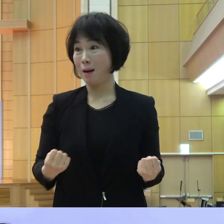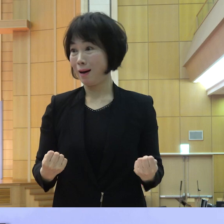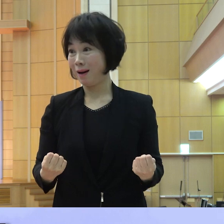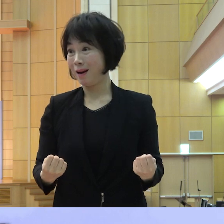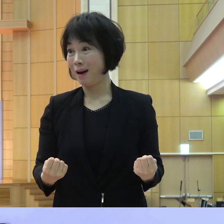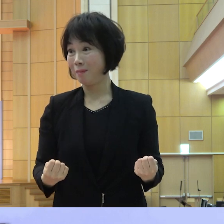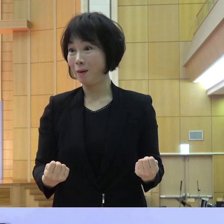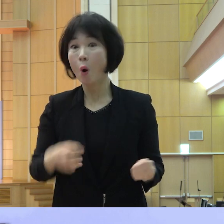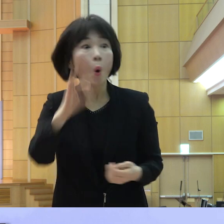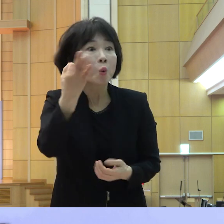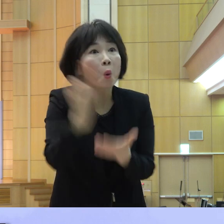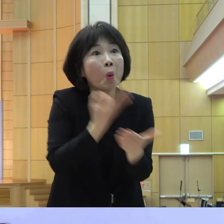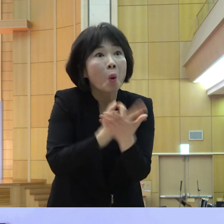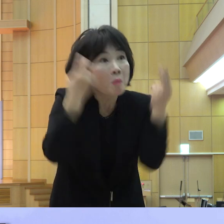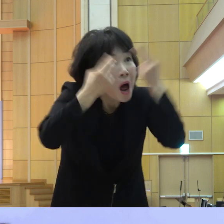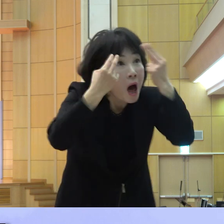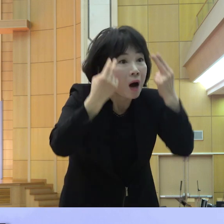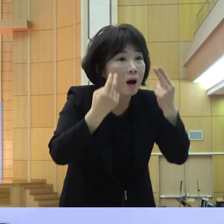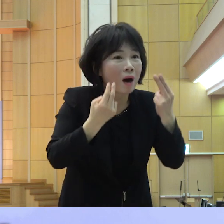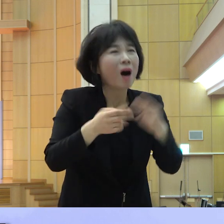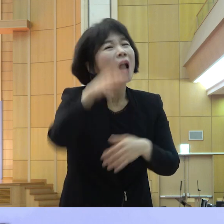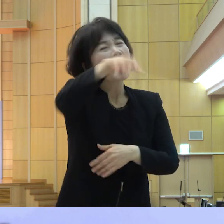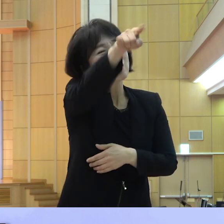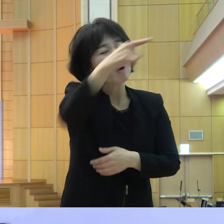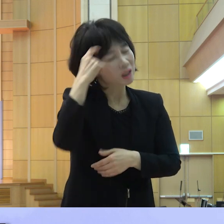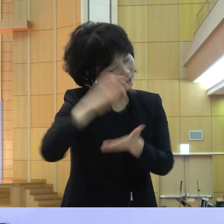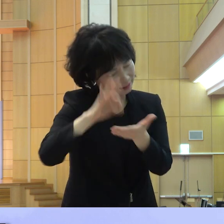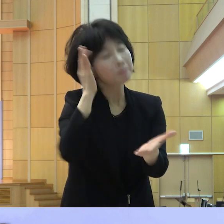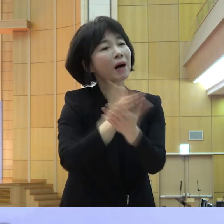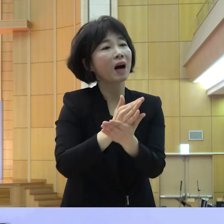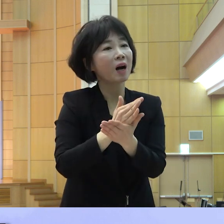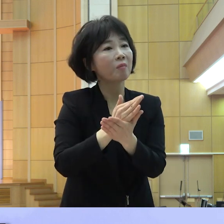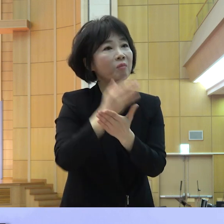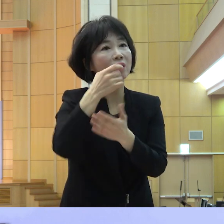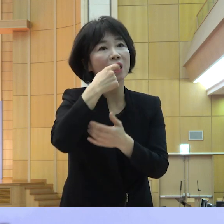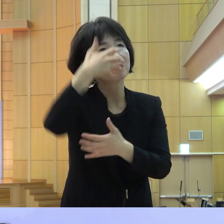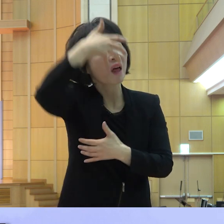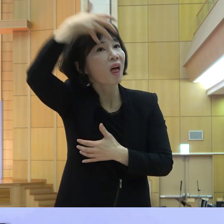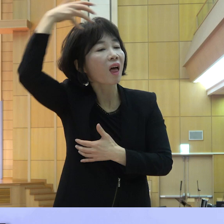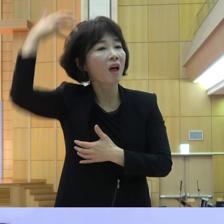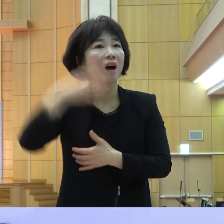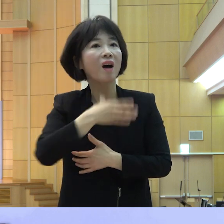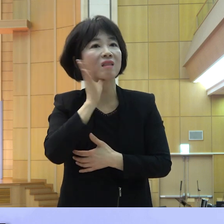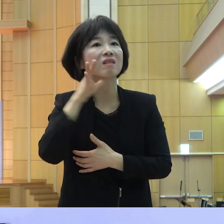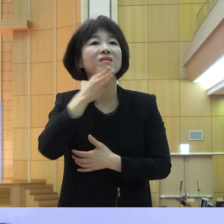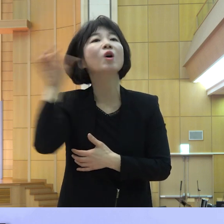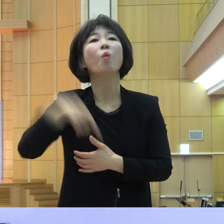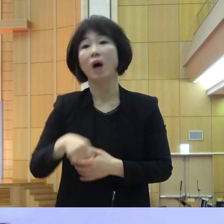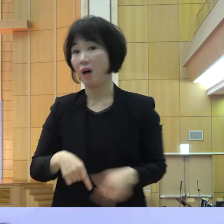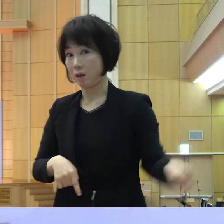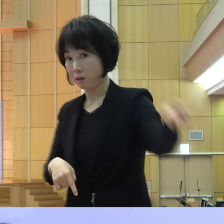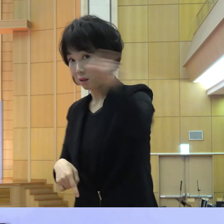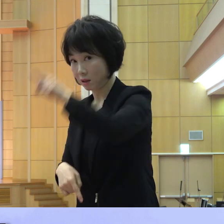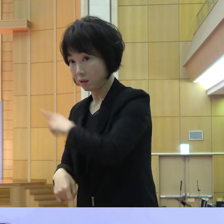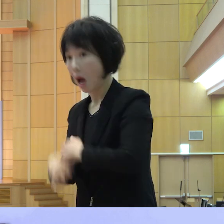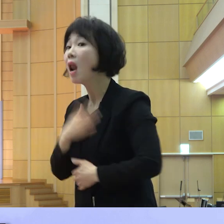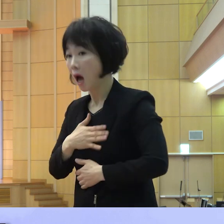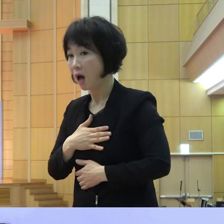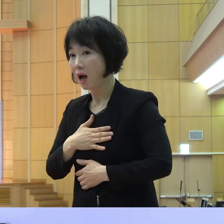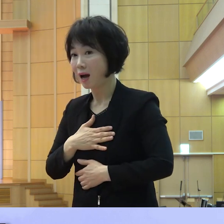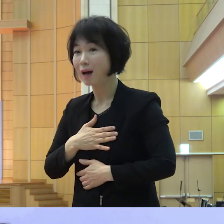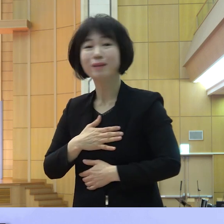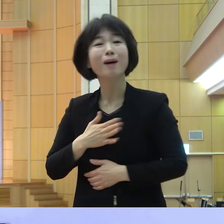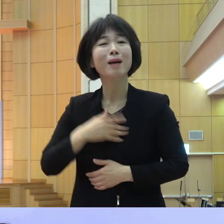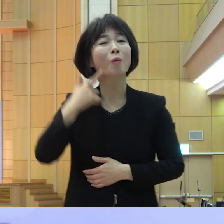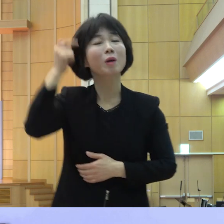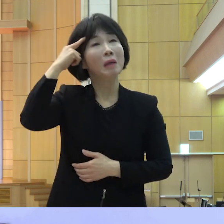쉴 정도로, 야 너 신경 쓰지 마 머리 빠져, 아니면 신경 쓰지 마 머리 쉬어. 나도 신경 많이 써서 그런가 머리가 쉬었어요.